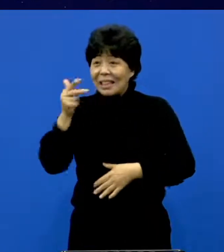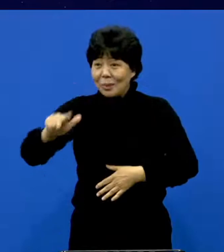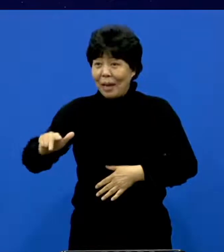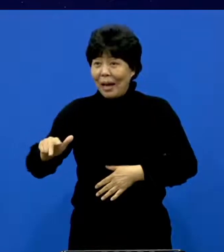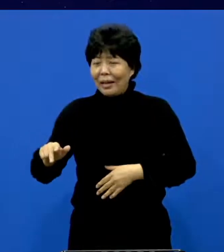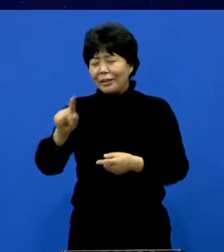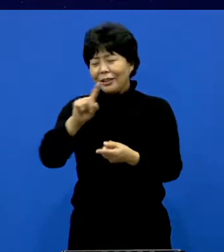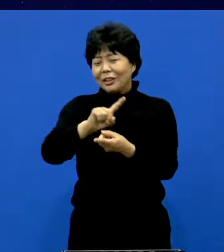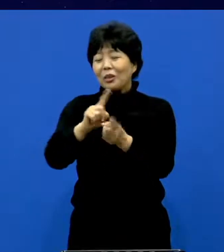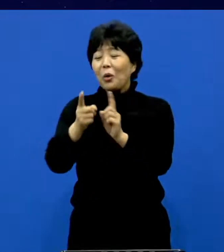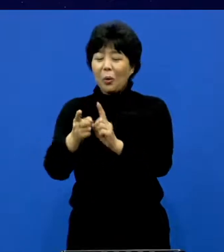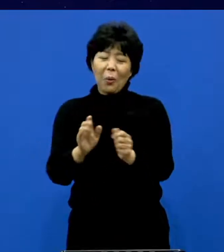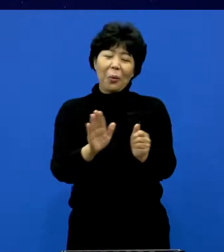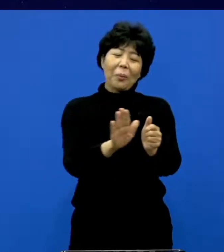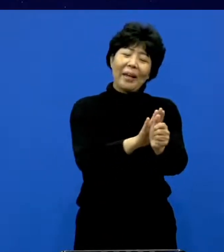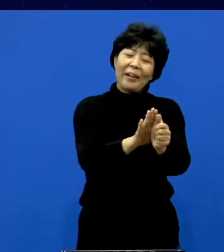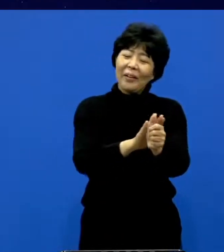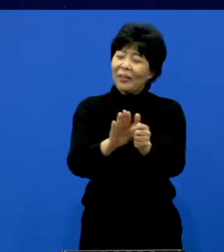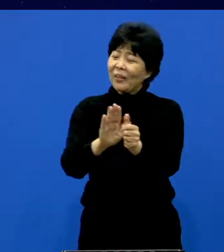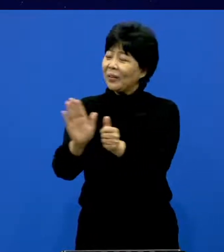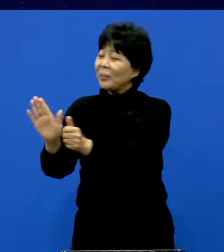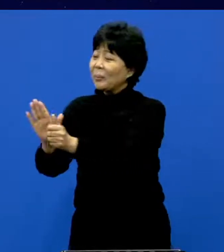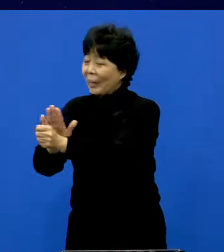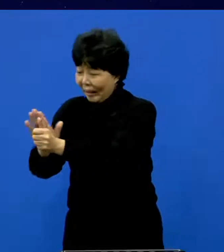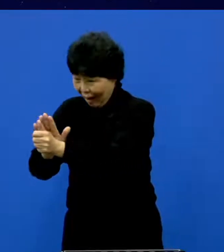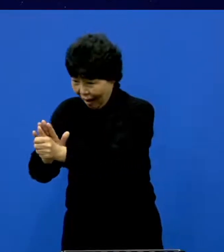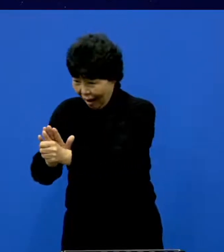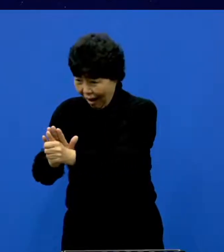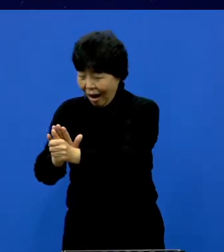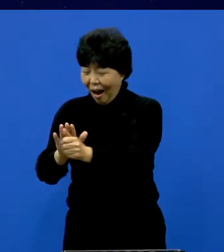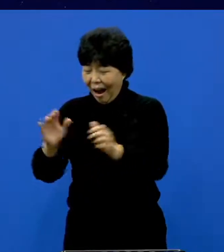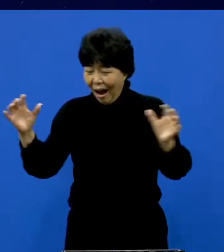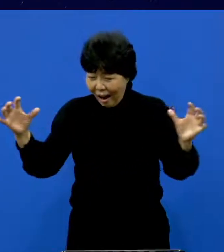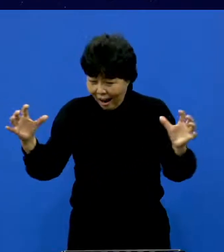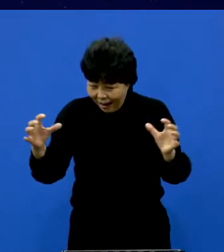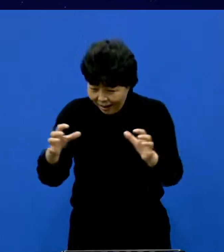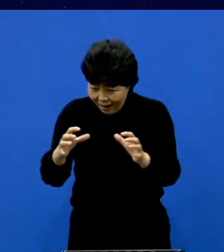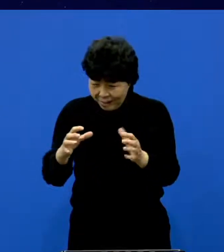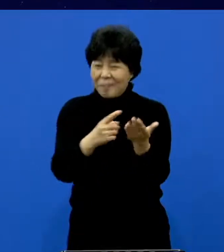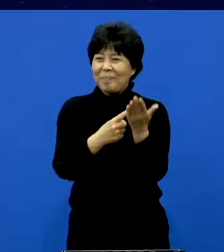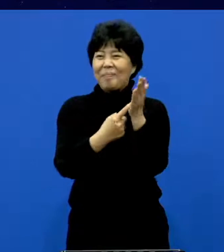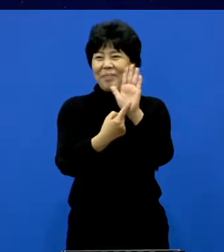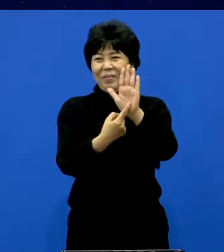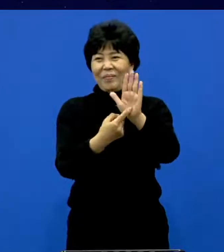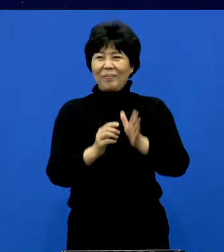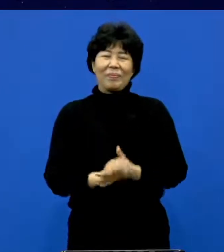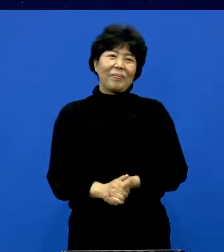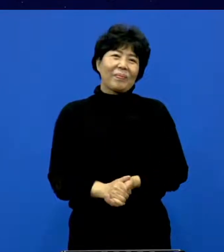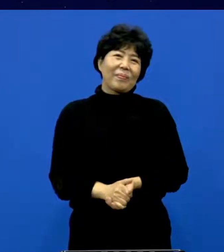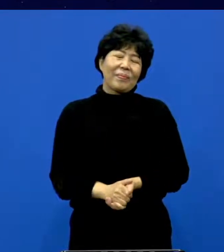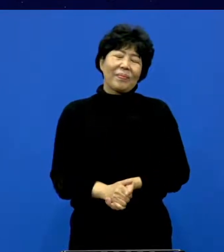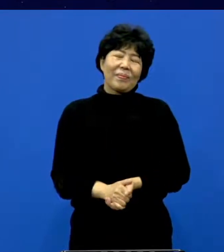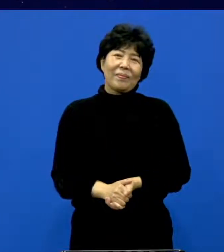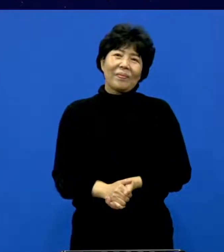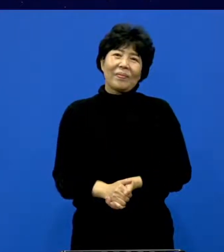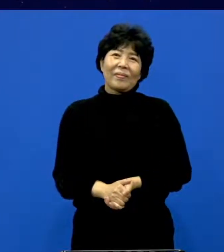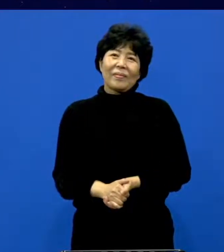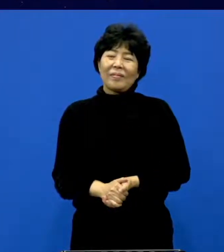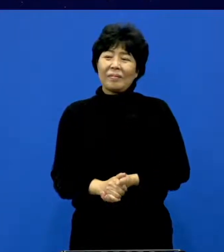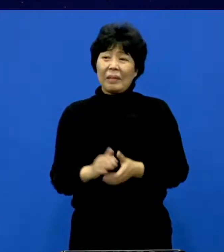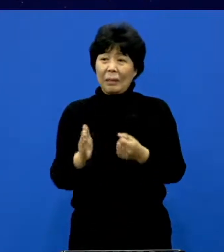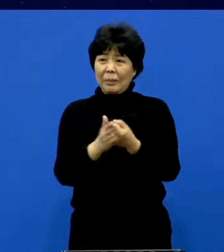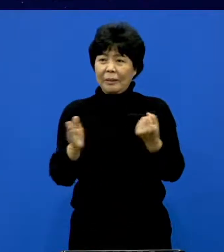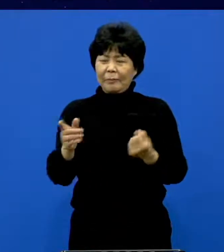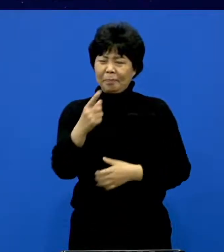상대와 다른 사람을 생각하면서 이렇게 하모니를 이루어가는, 이게 마음을 같이하여. 그러려고 하면 굉장히